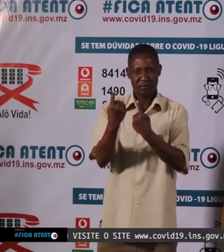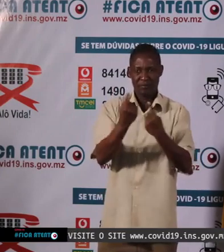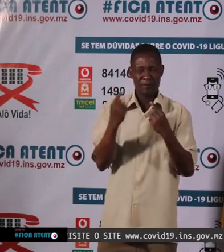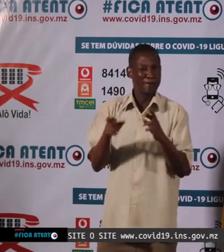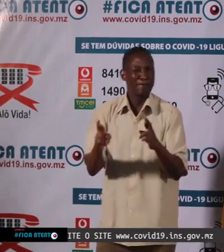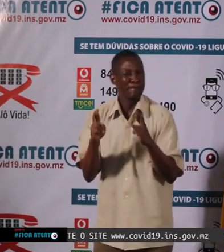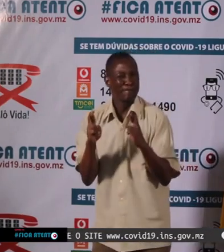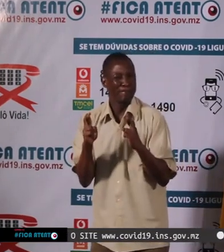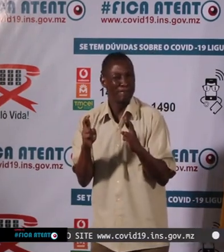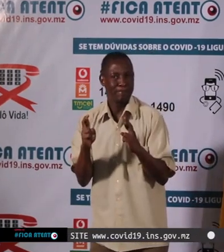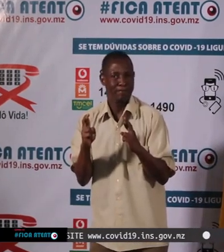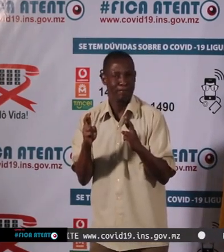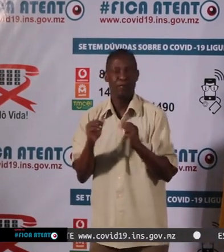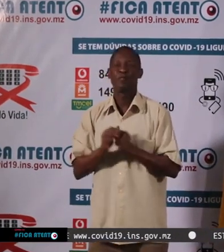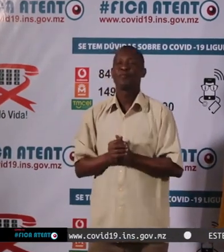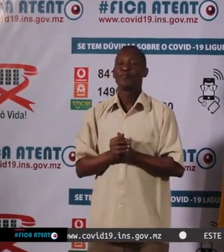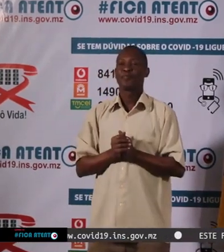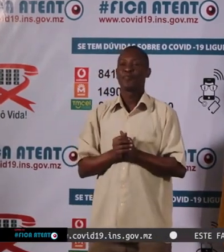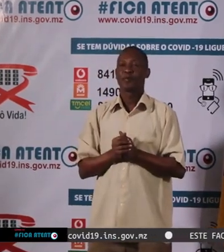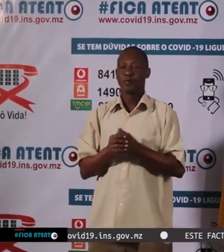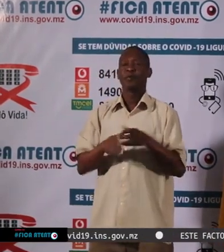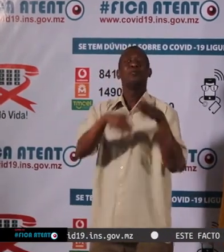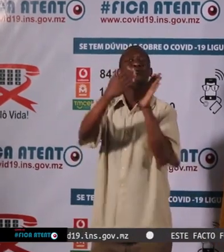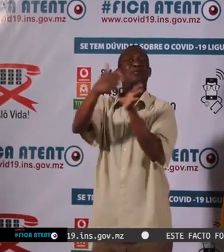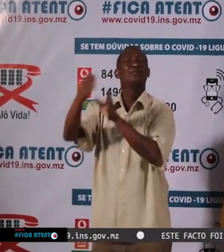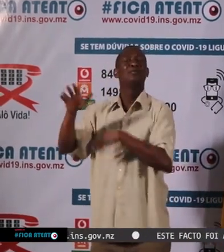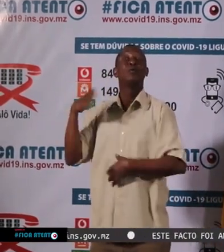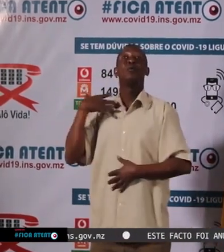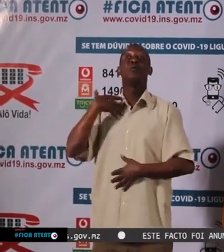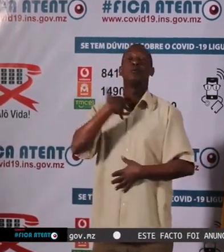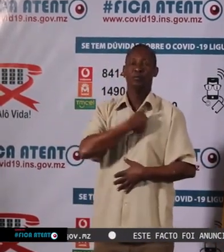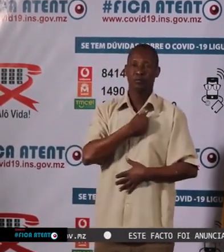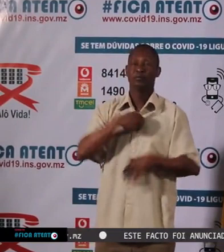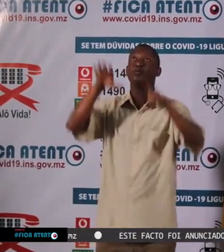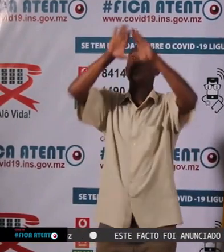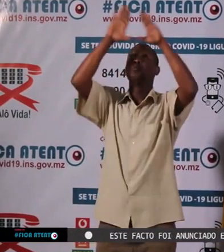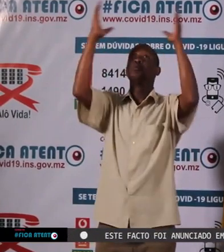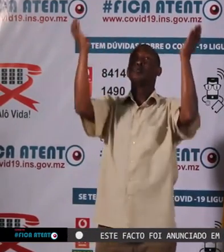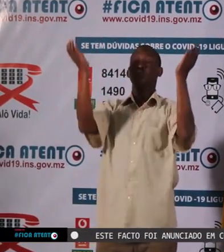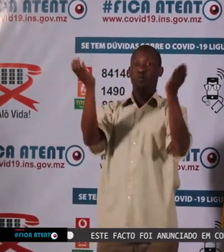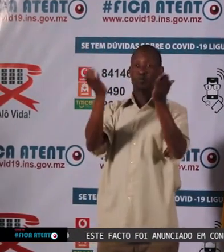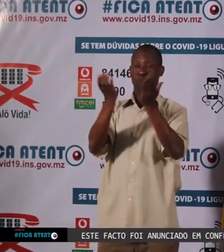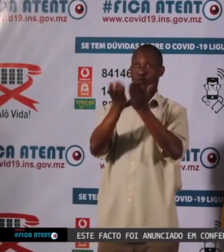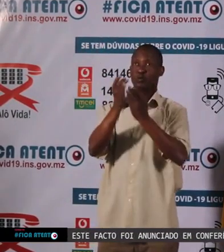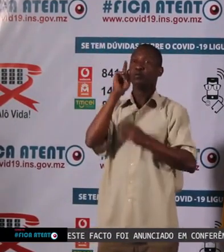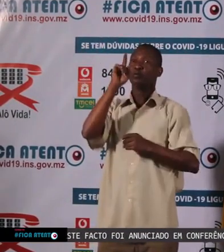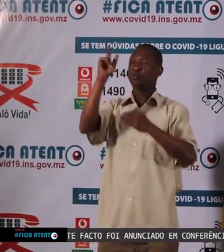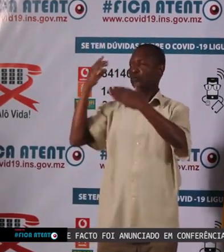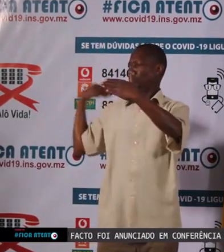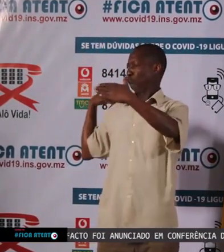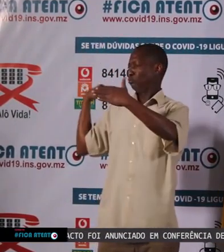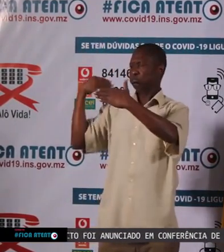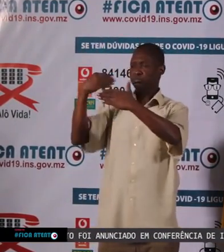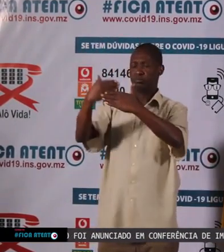esperança. Em termos de óbitos, a nível global, nós temos um